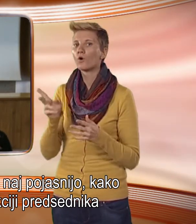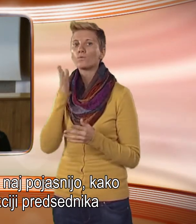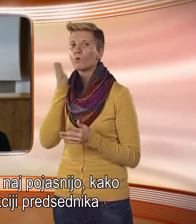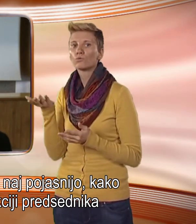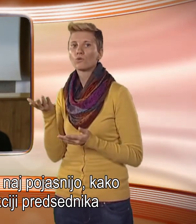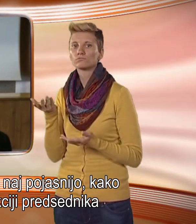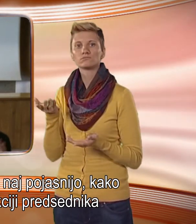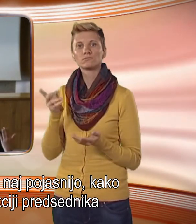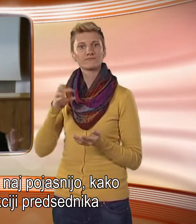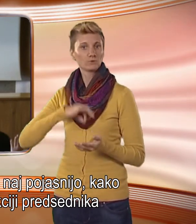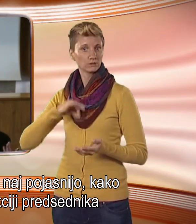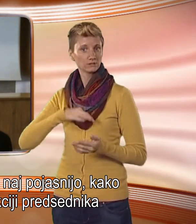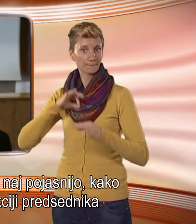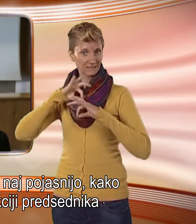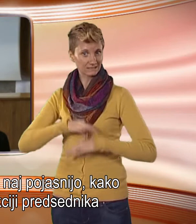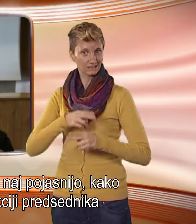invalidske politike.